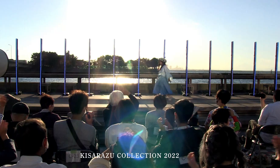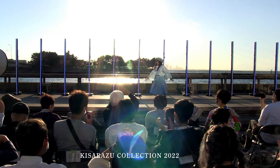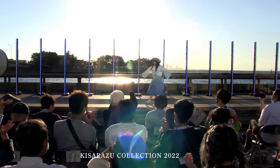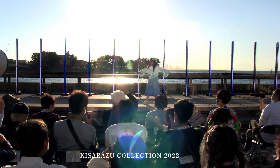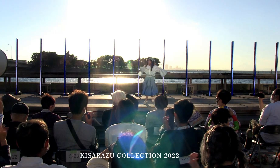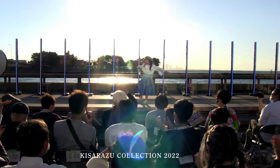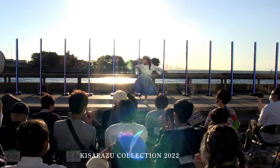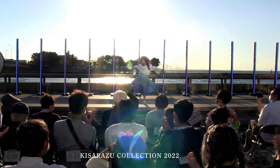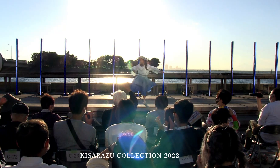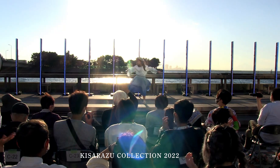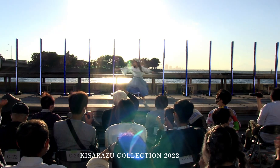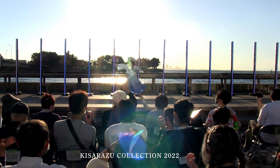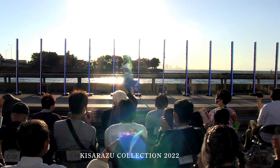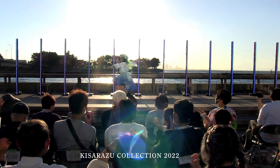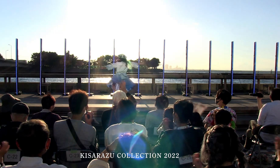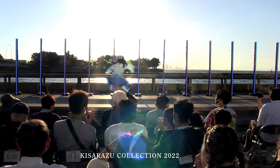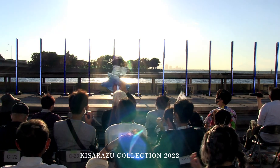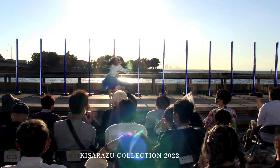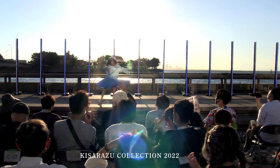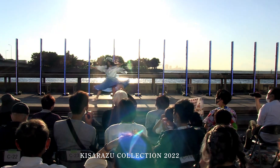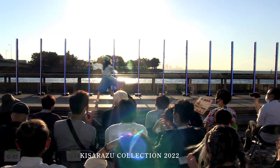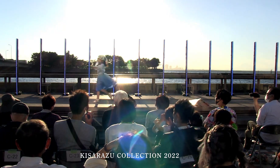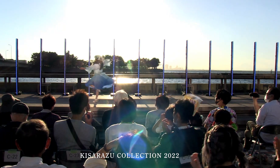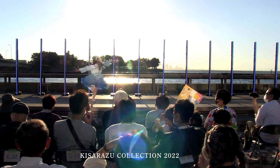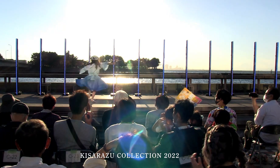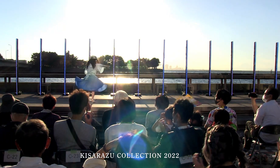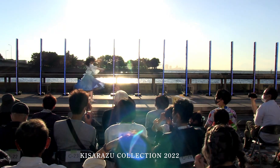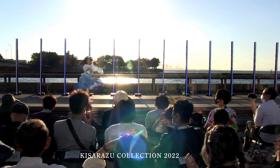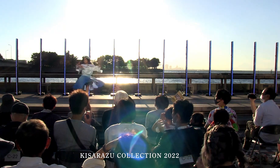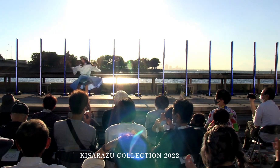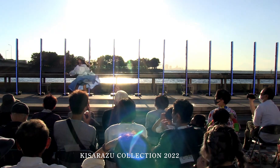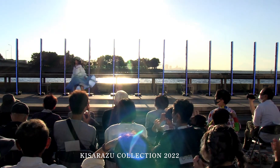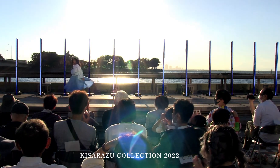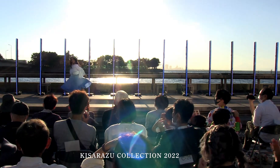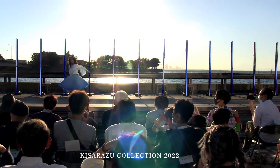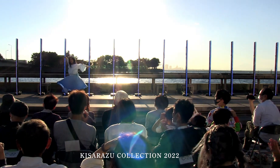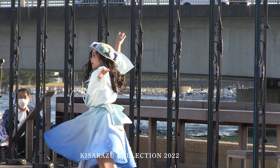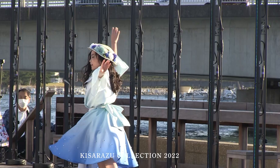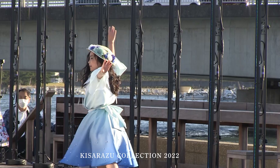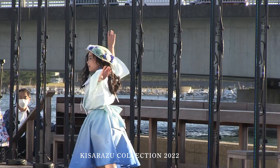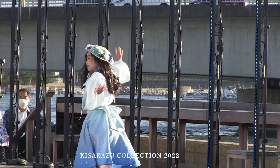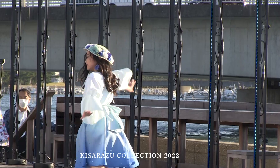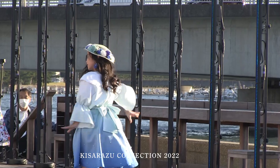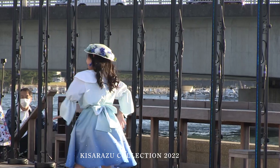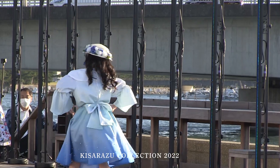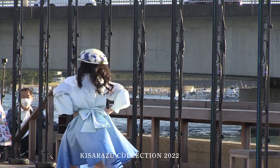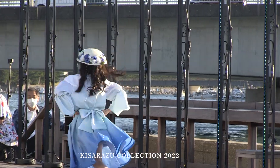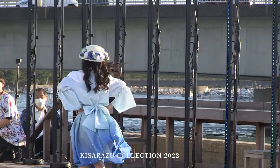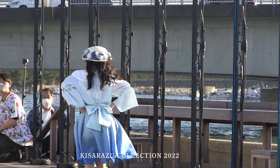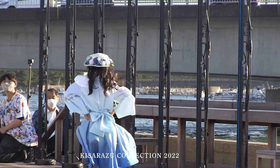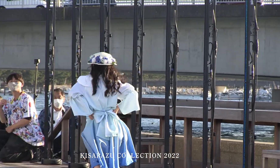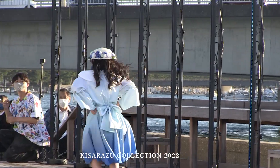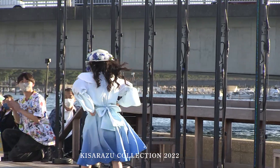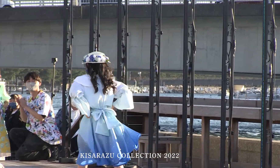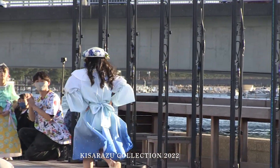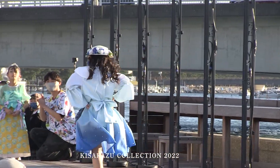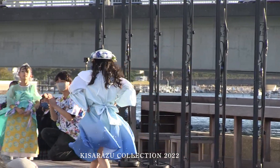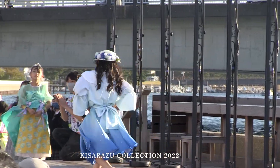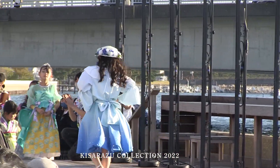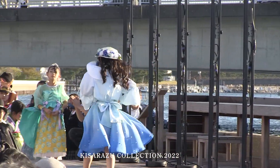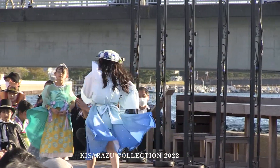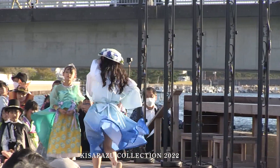ゆいちゃん、堂々とランウェイを歩いてくれています。くるくる回っています。まるでお姫様のようです